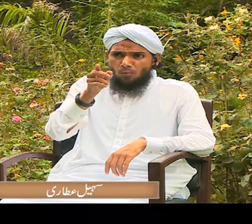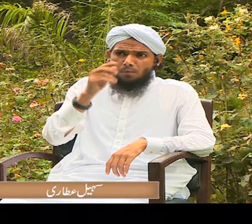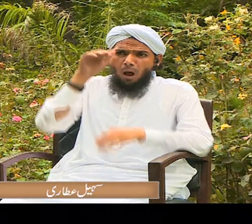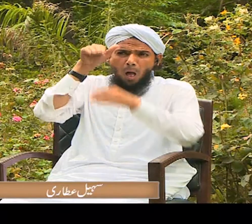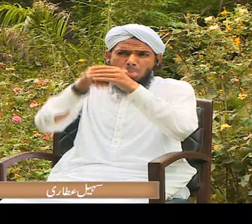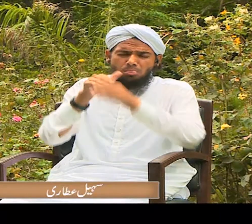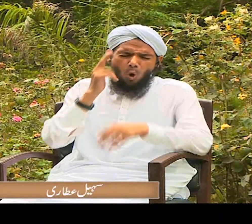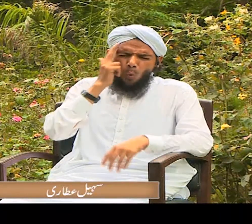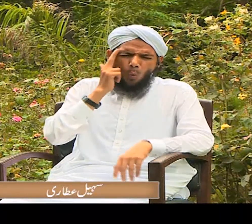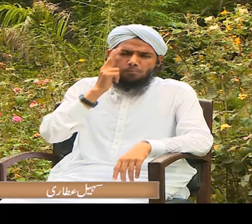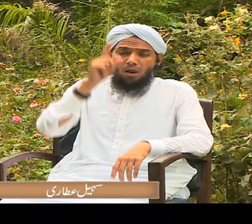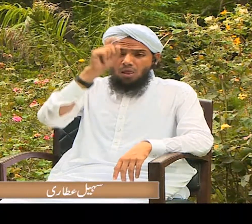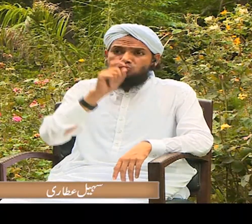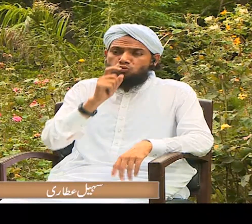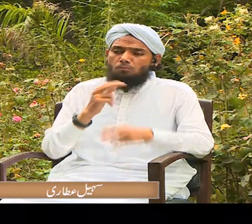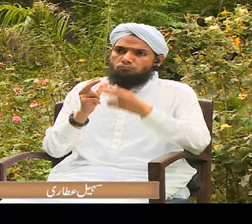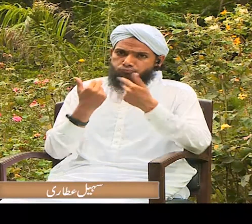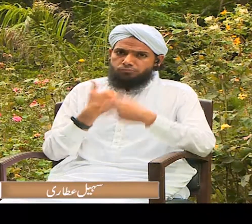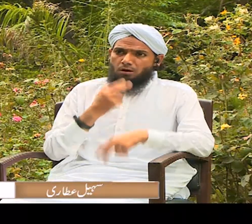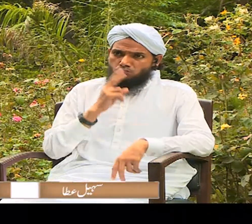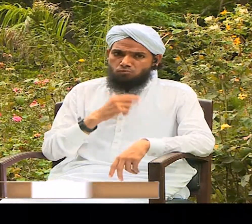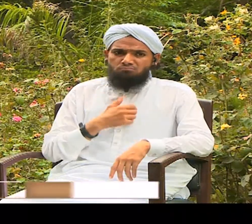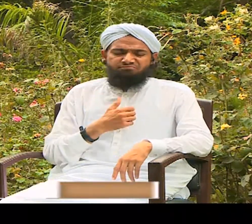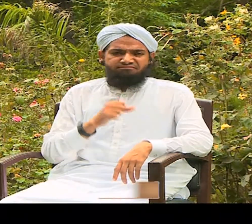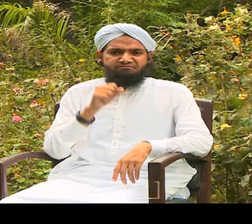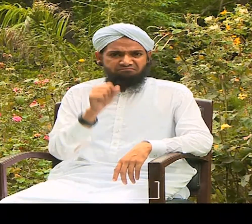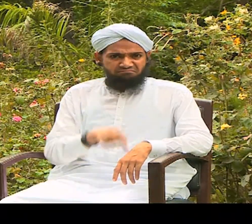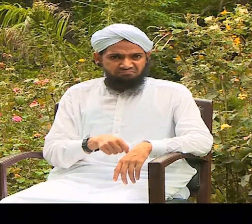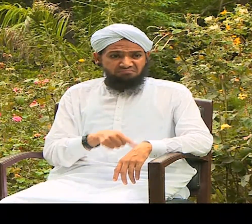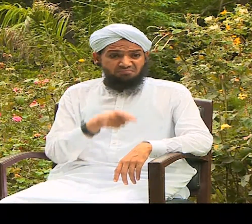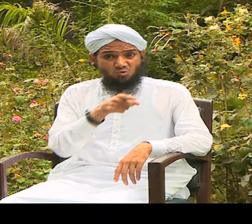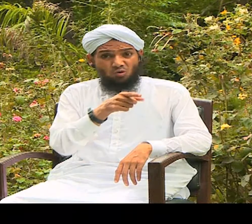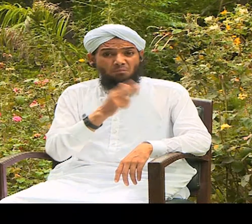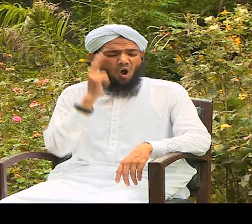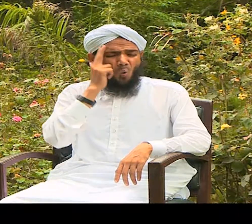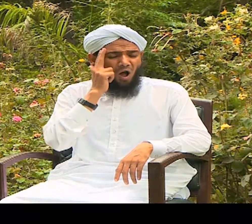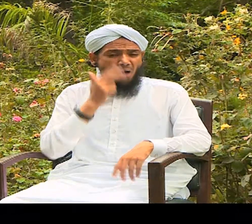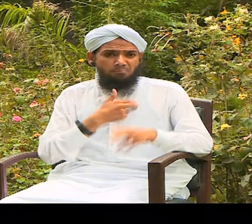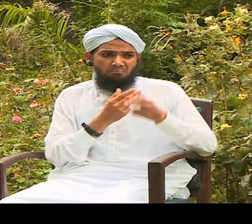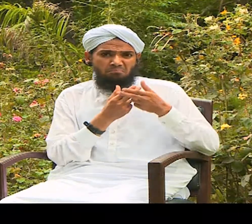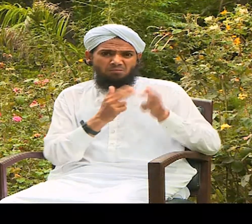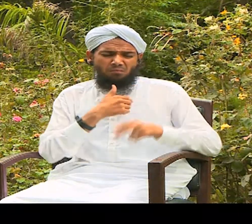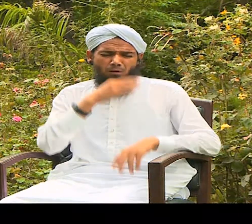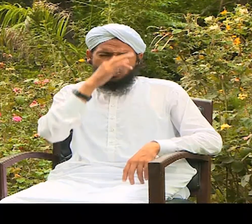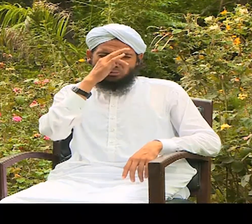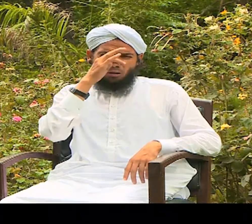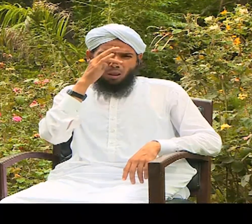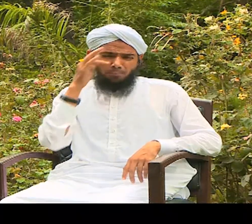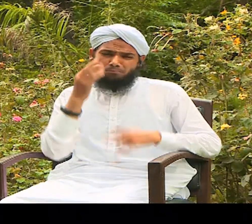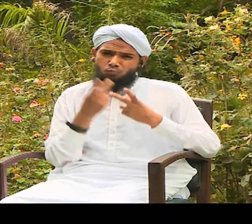اگر تم نے میرے بارے میں کوئی خواب دیکھا ہے تو بیان کرو۔ میں نے کہا مجھے تمہارے سامنے وہ خواب بیان کرتے ہوئے شرم محسوس